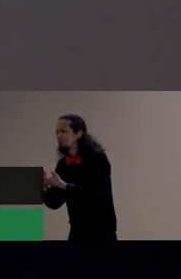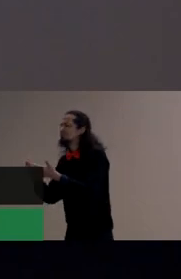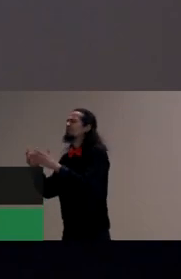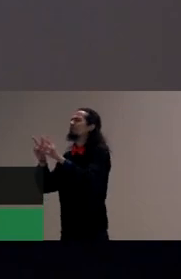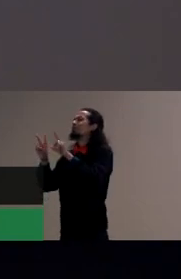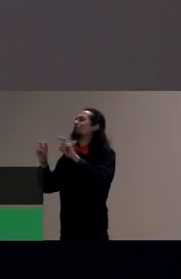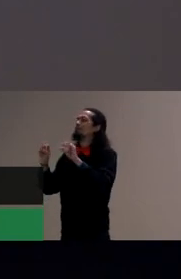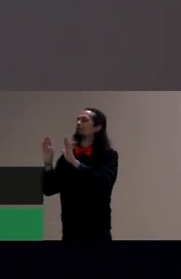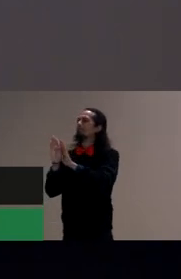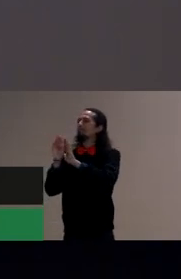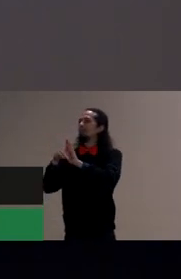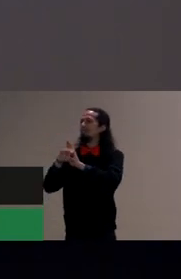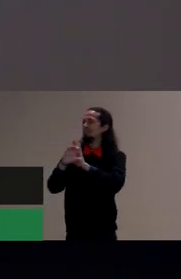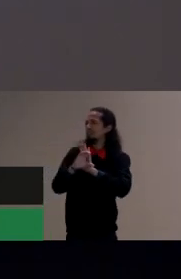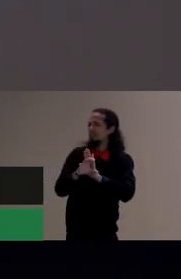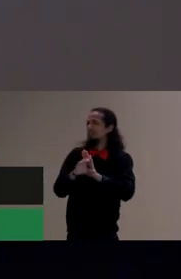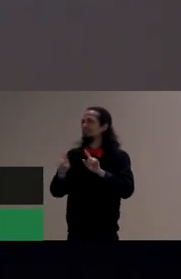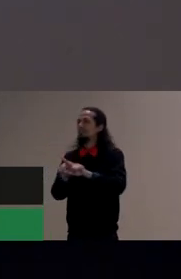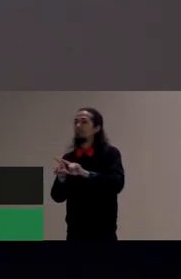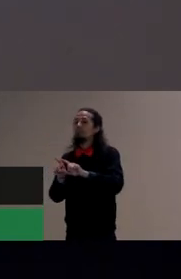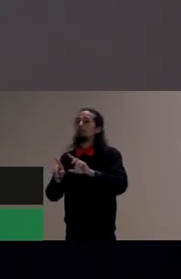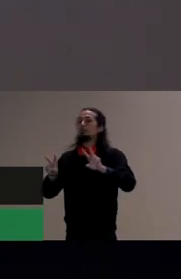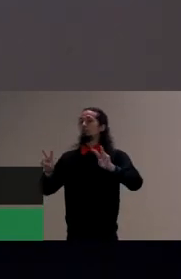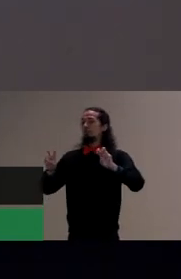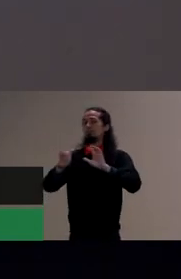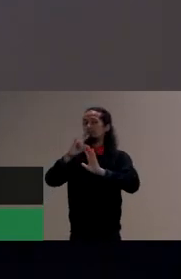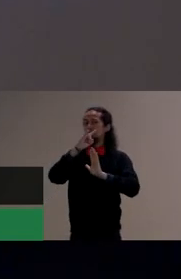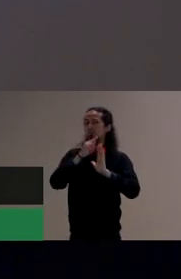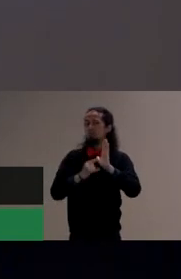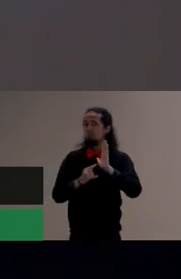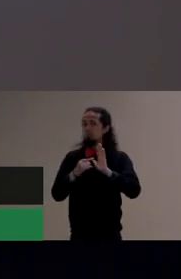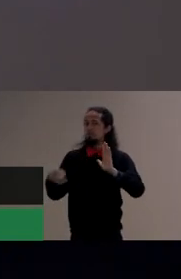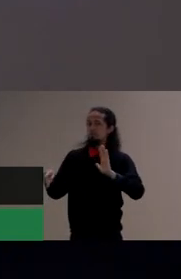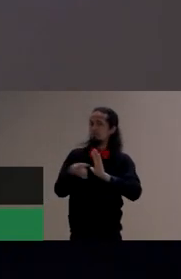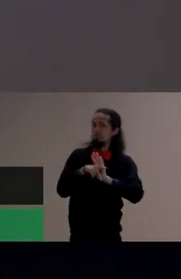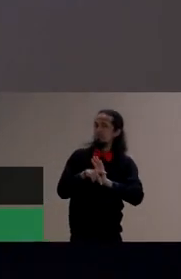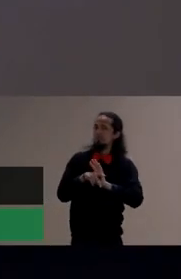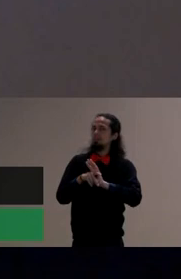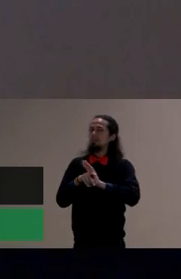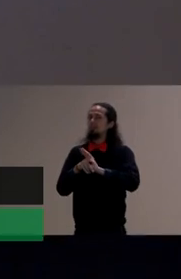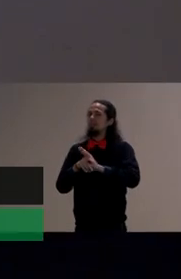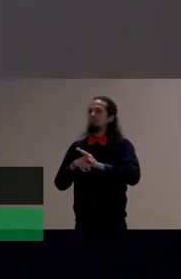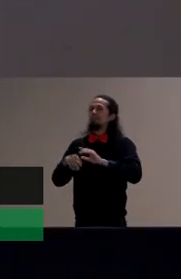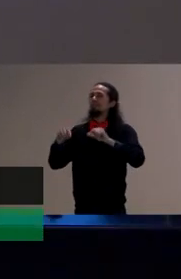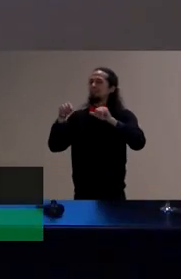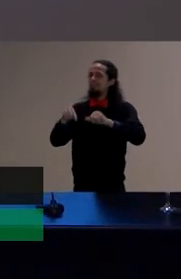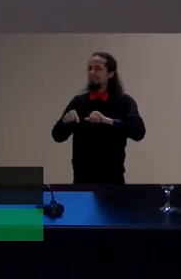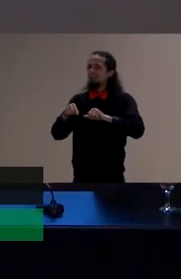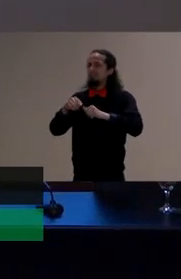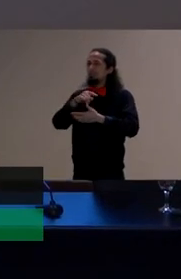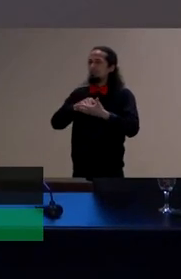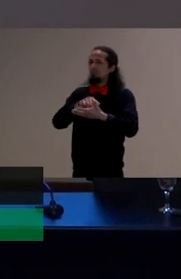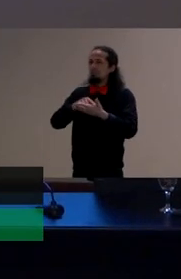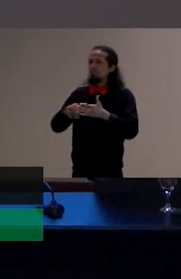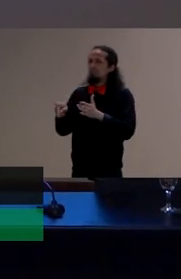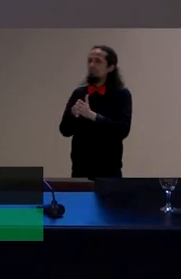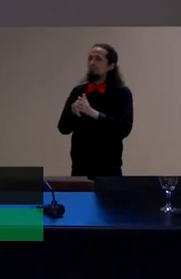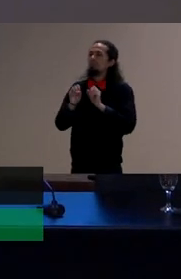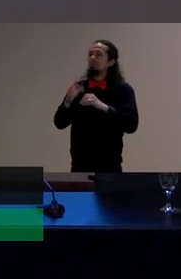ao mesmo tempo sobre os documentos da rede Municipal de Educação Infantil né então